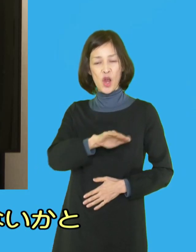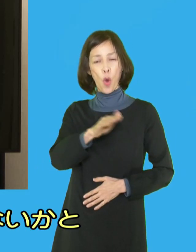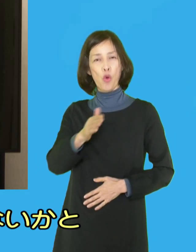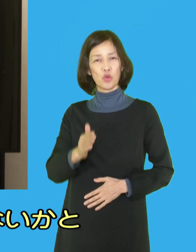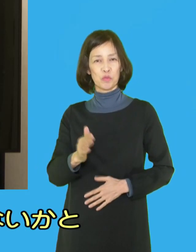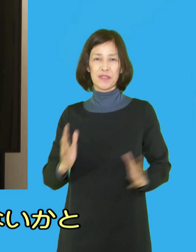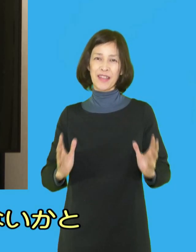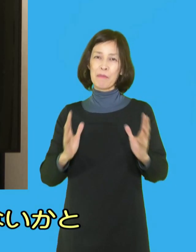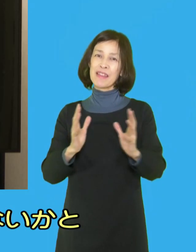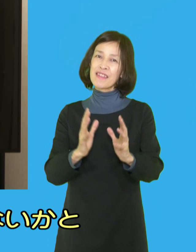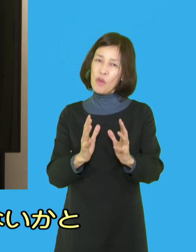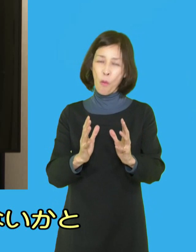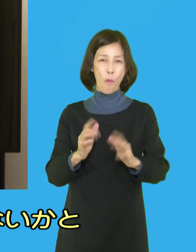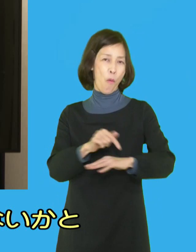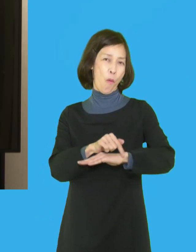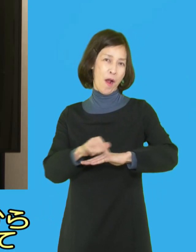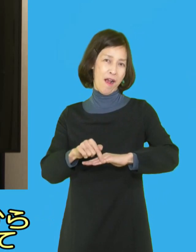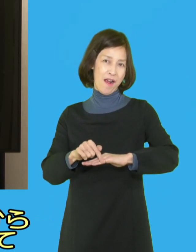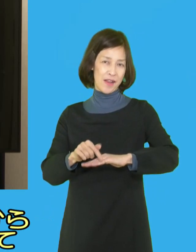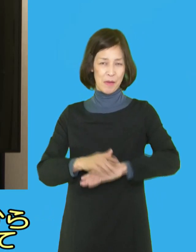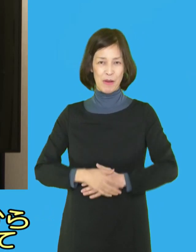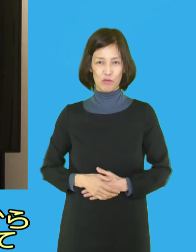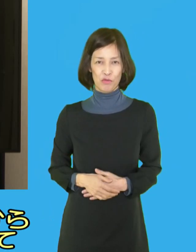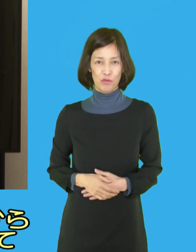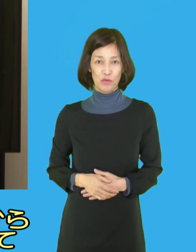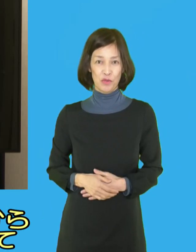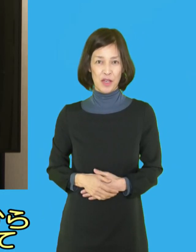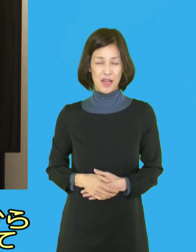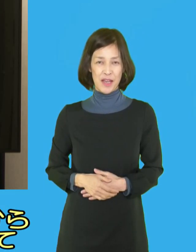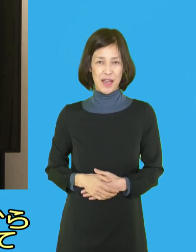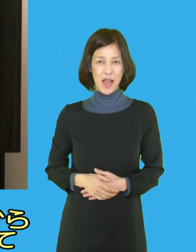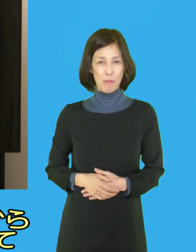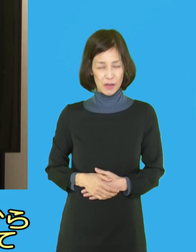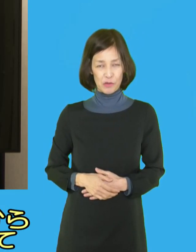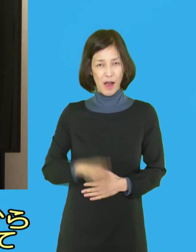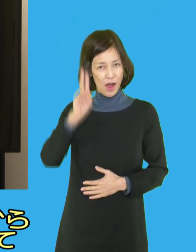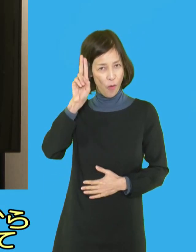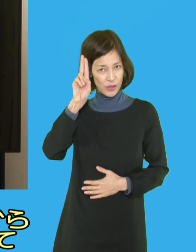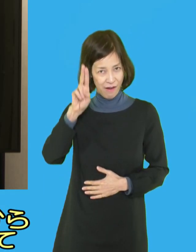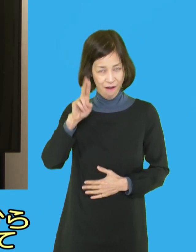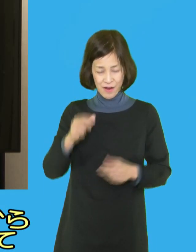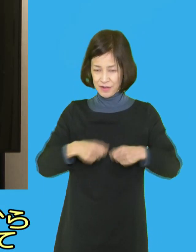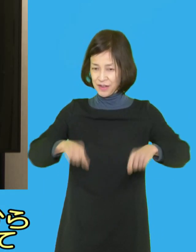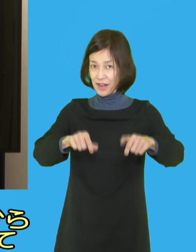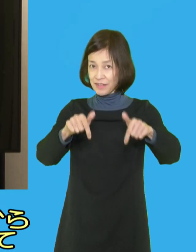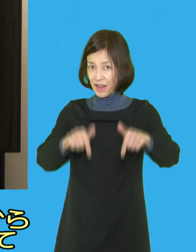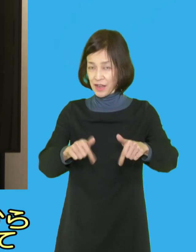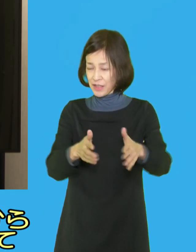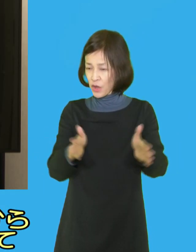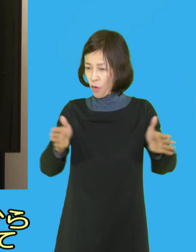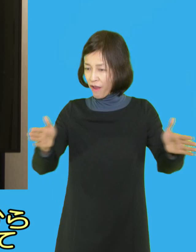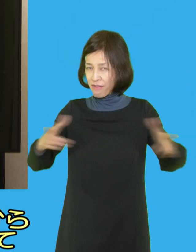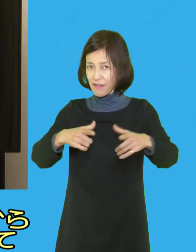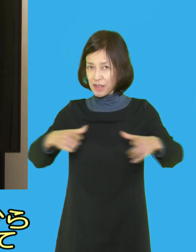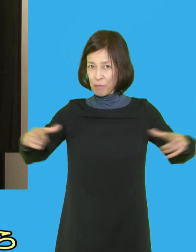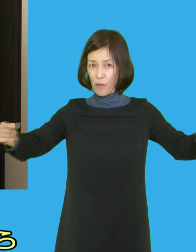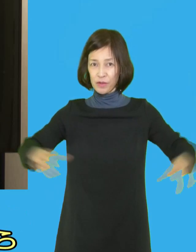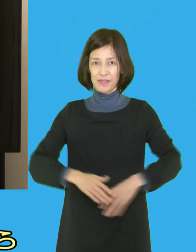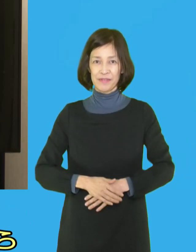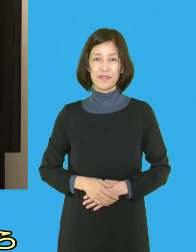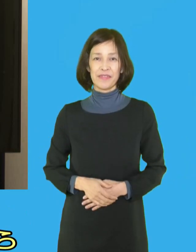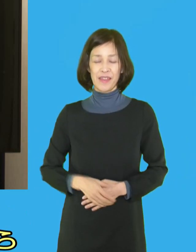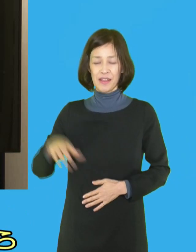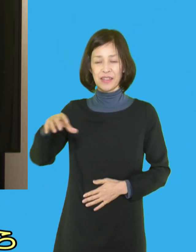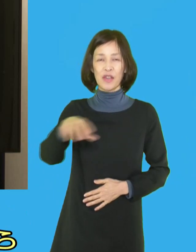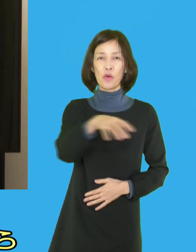なと検討をしております。まずはその大阪関西からそして、まあ、日本というところも含めてですね、まあ、全